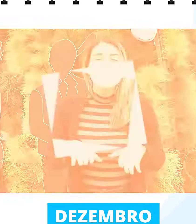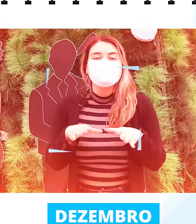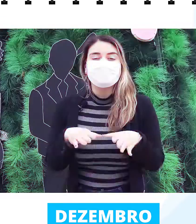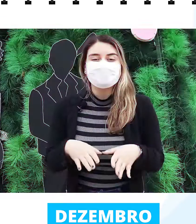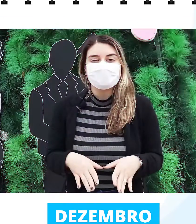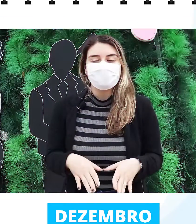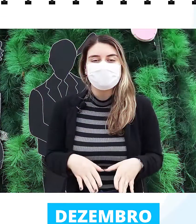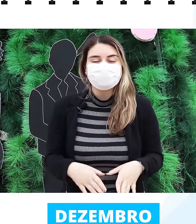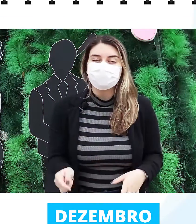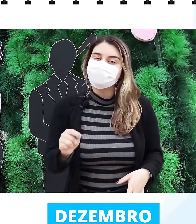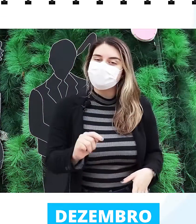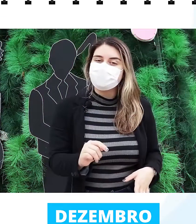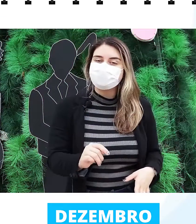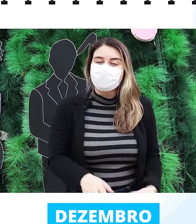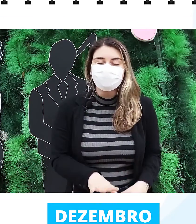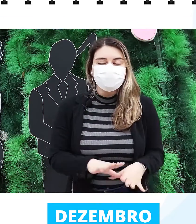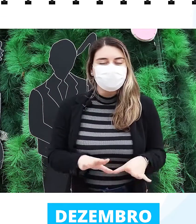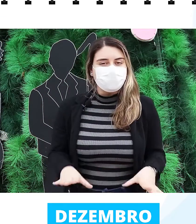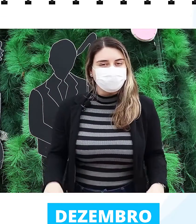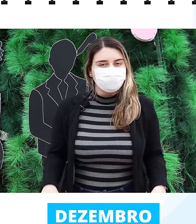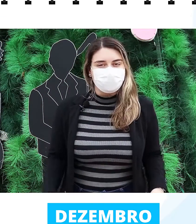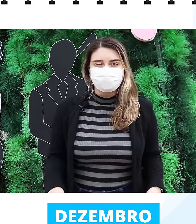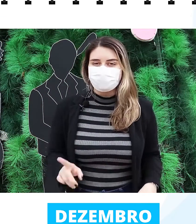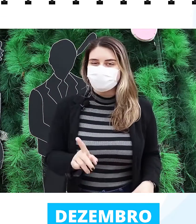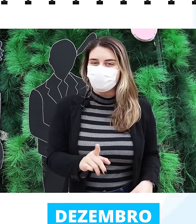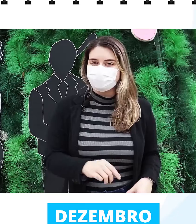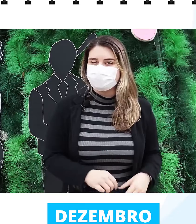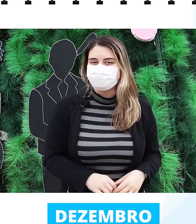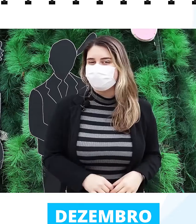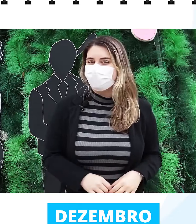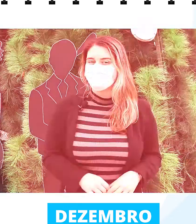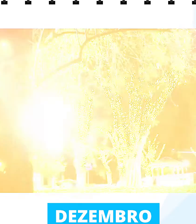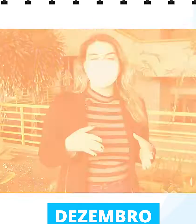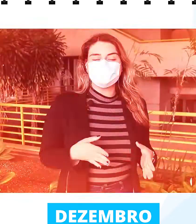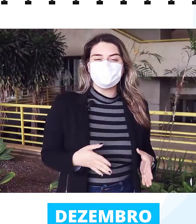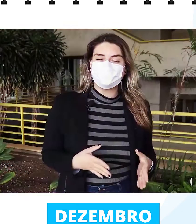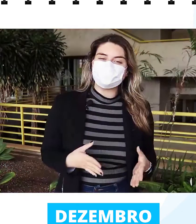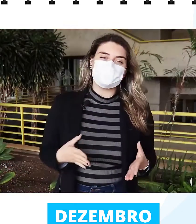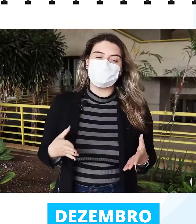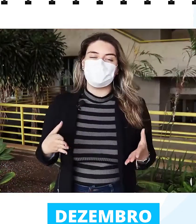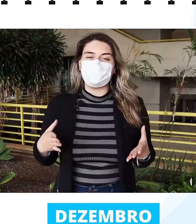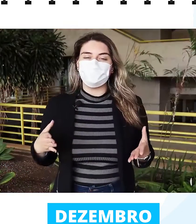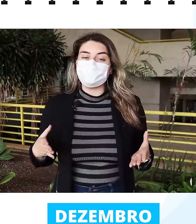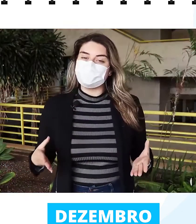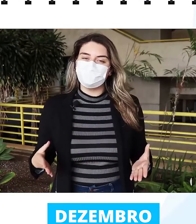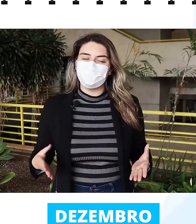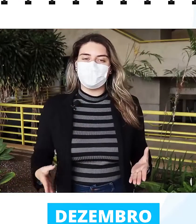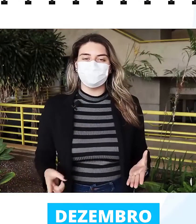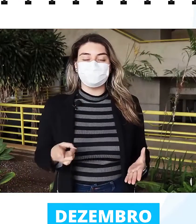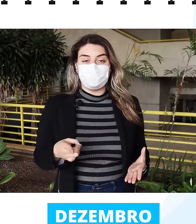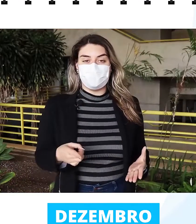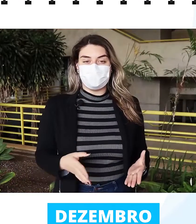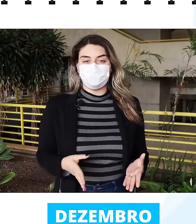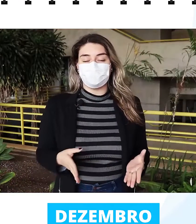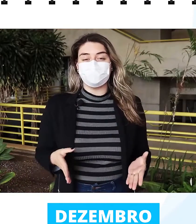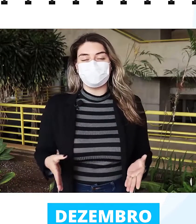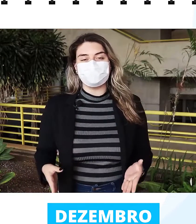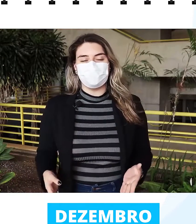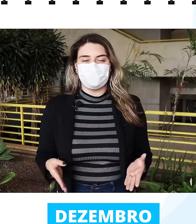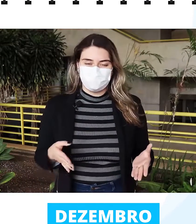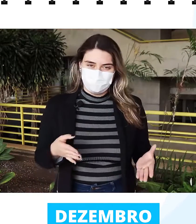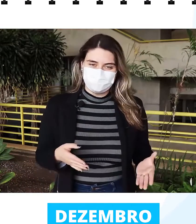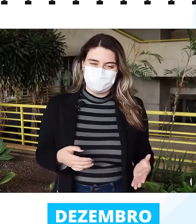dose. E a decoração de Natal já enfeita as ruas da cidade. Suzano recebe prêmio estadual no trabalho